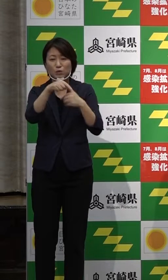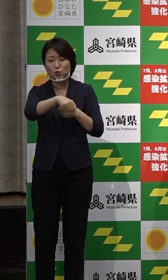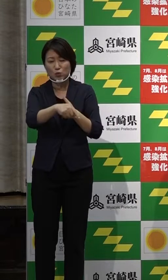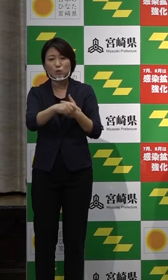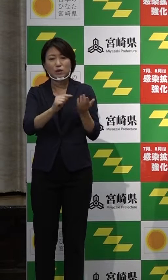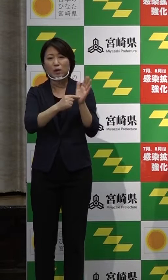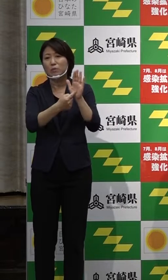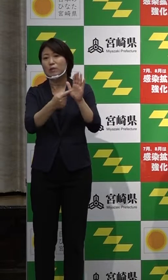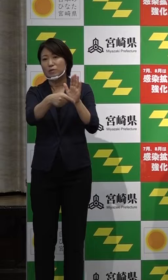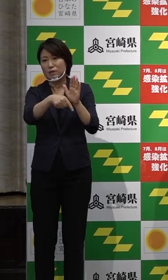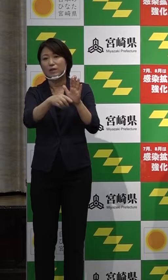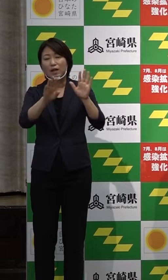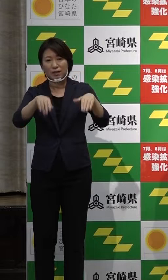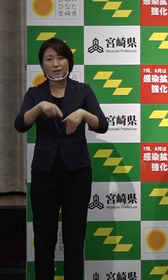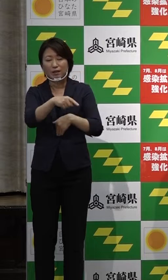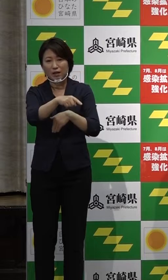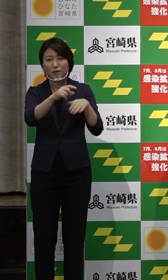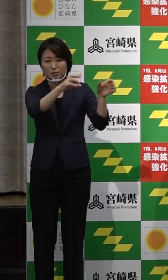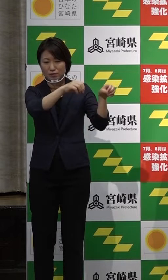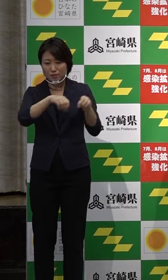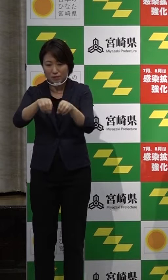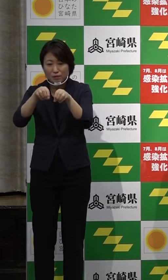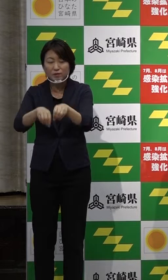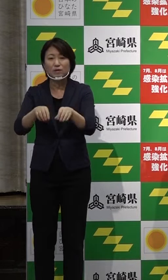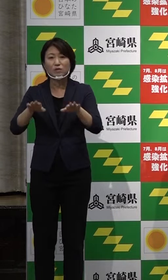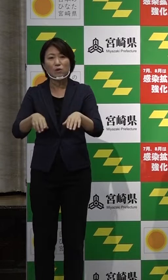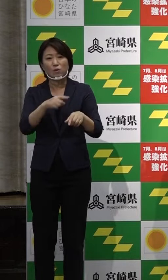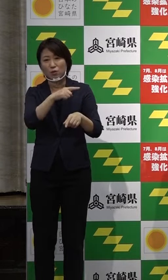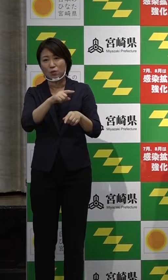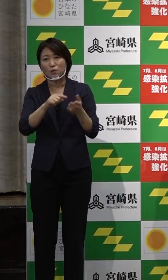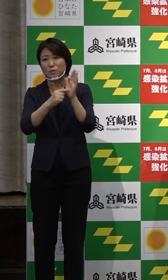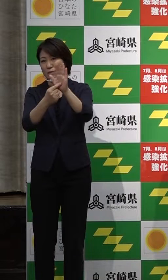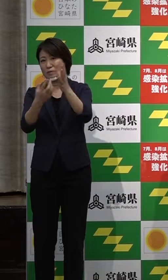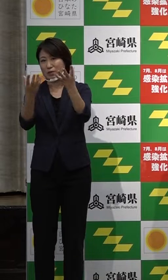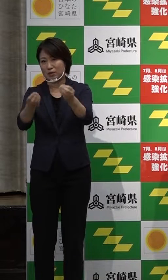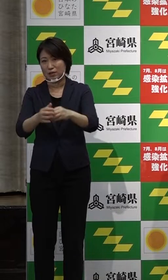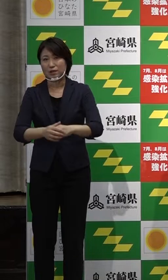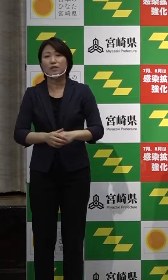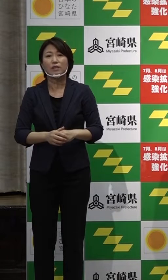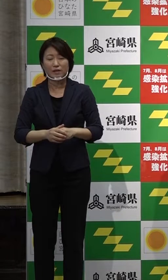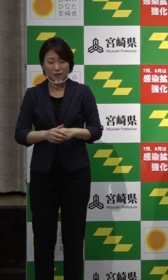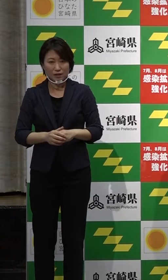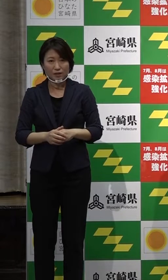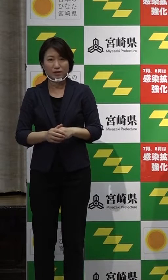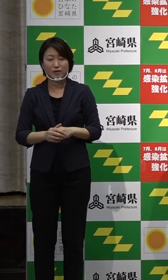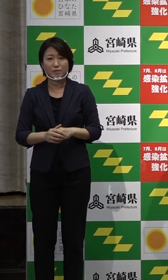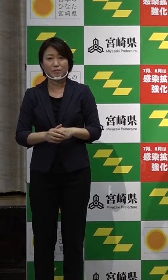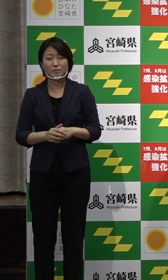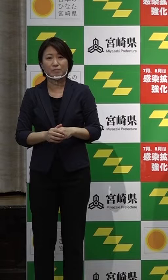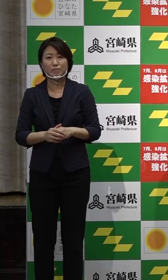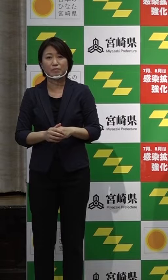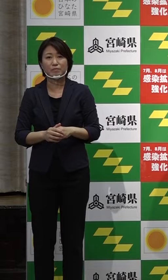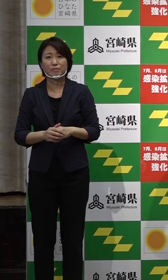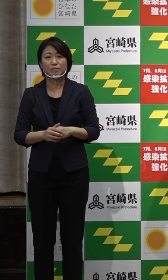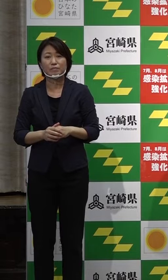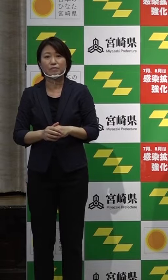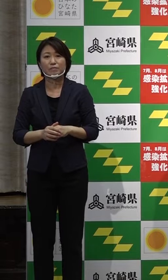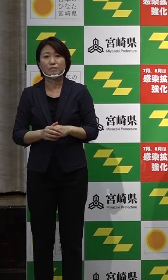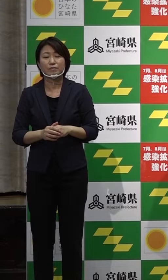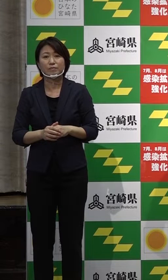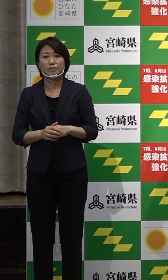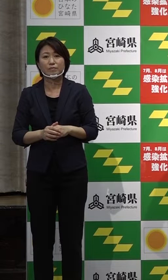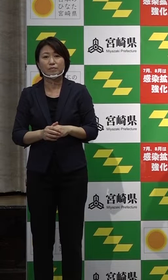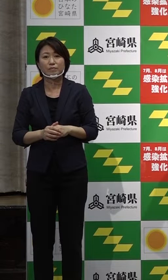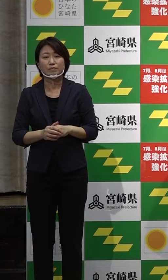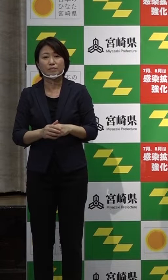介をしたものをそのままこの画面でお借りをしているところであります。縦軸がそうですね、